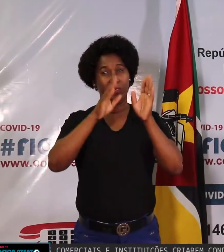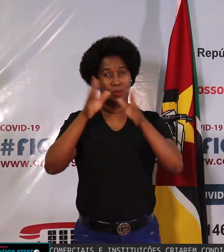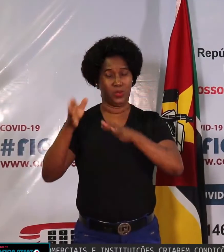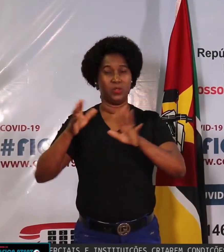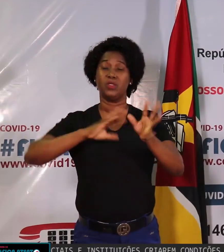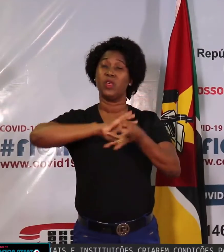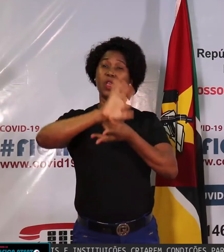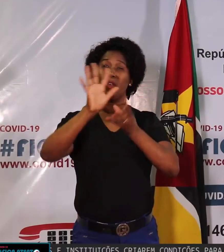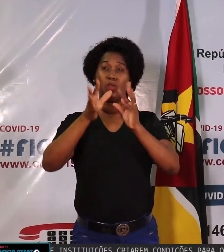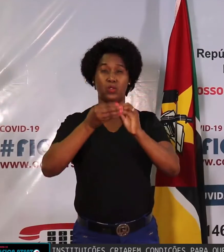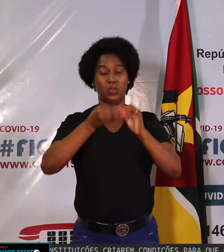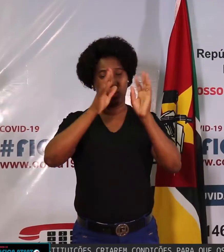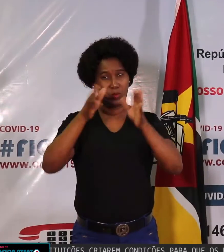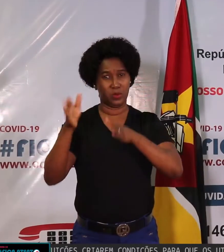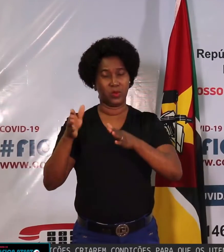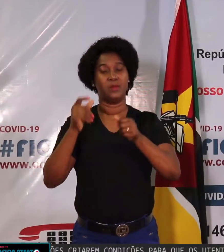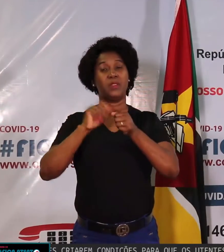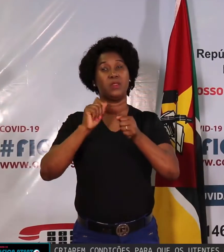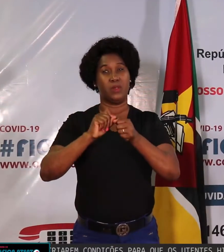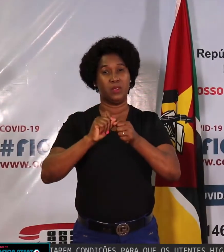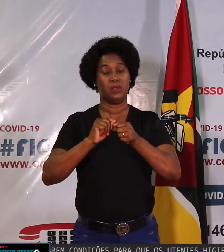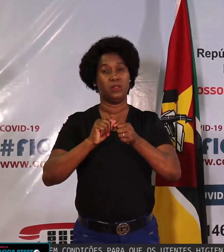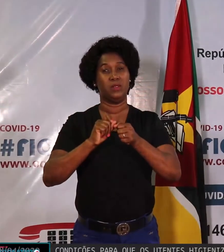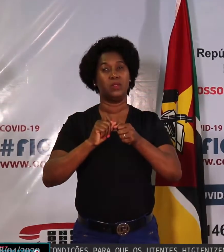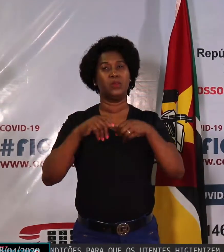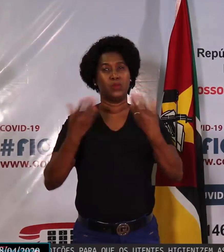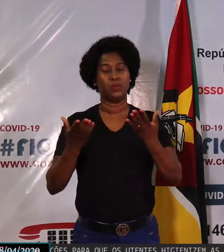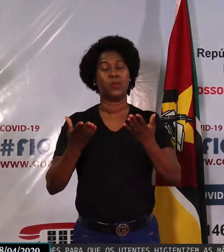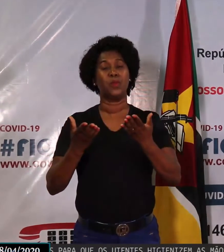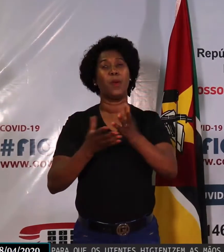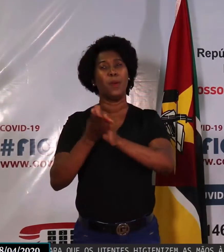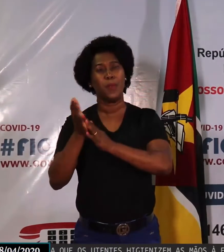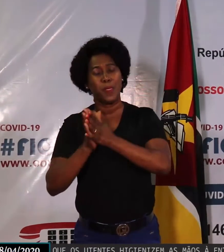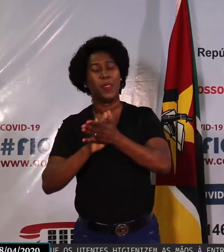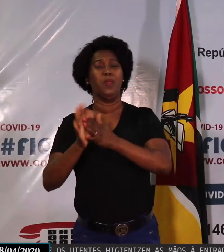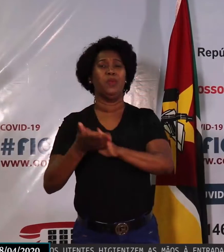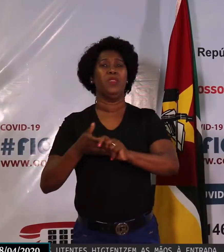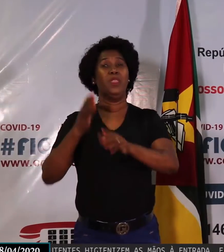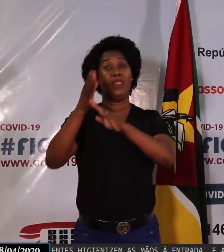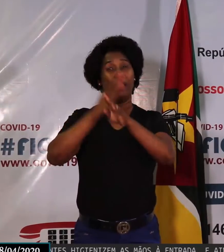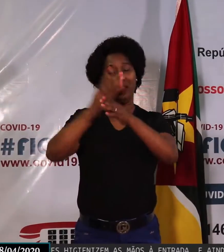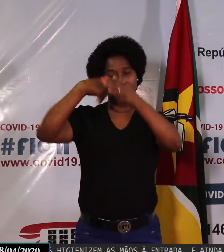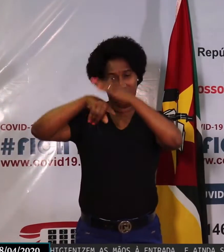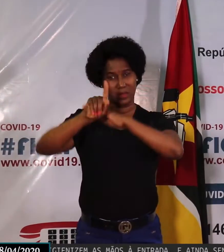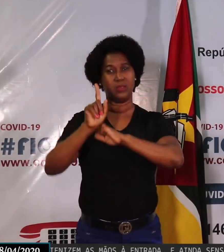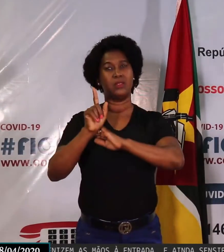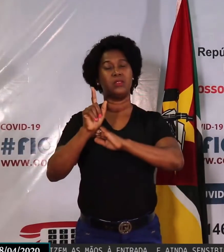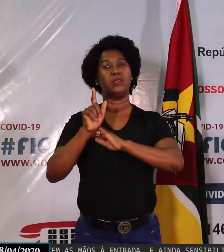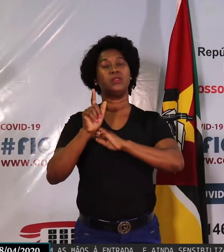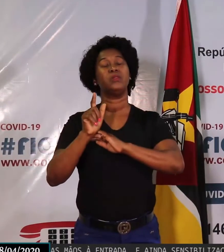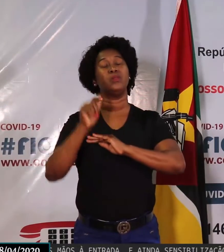os passageiros é feita a desinfecção a nível dessas terminais antes de entrarem